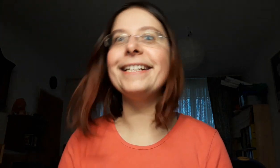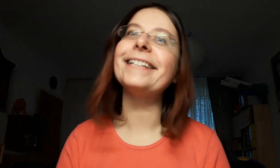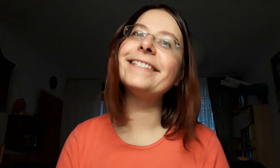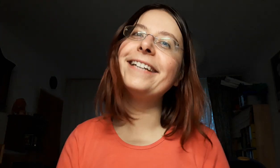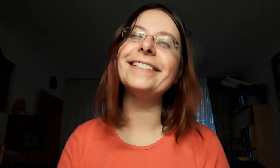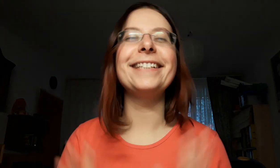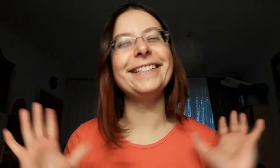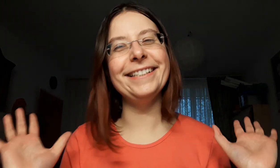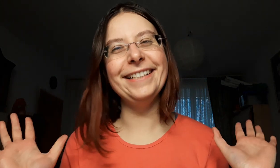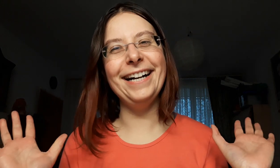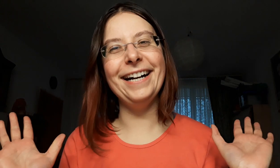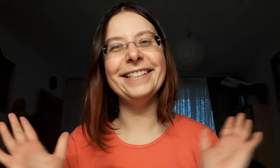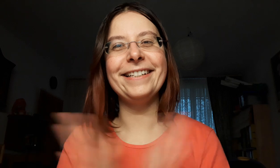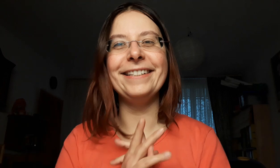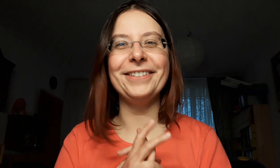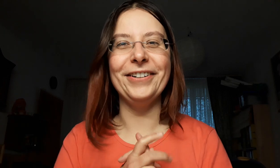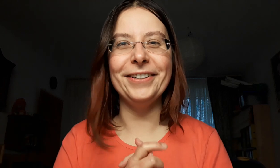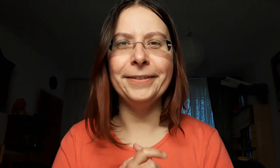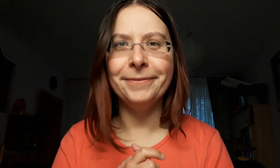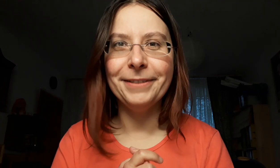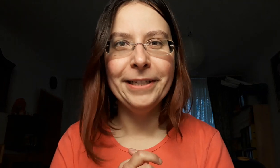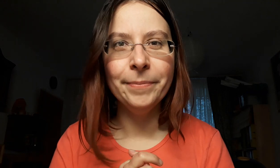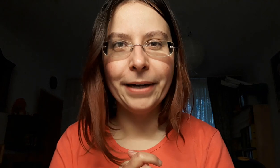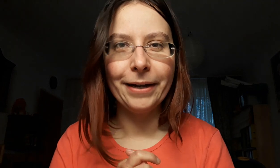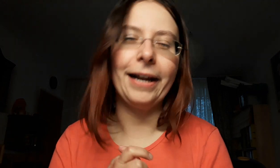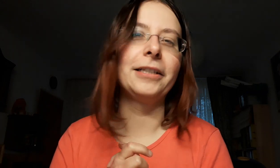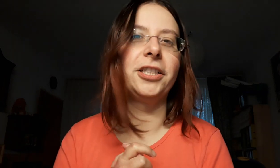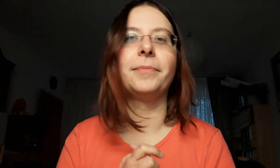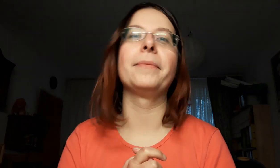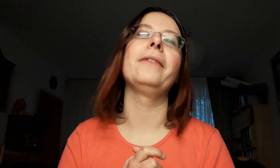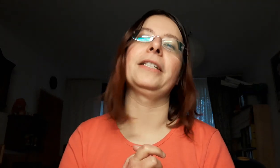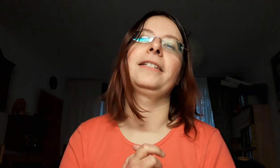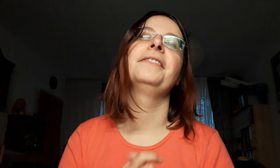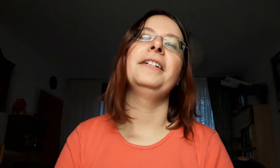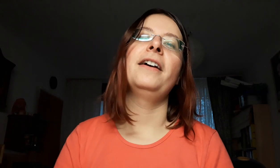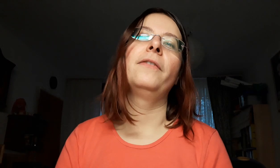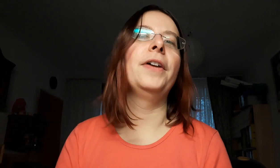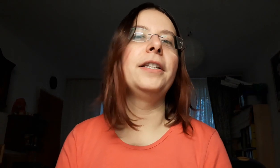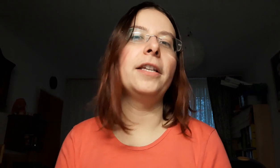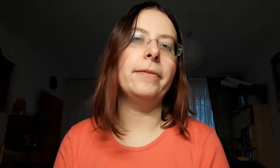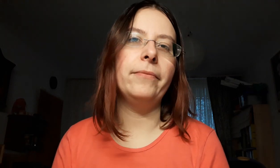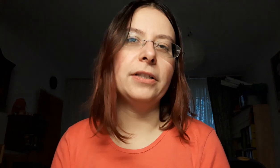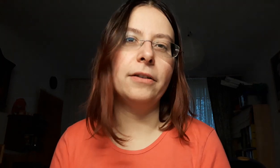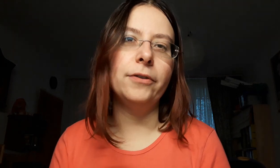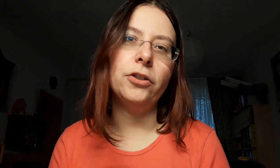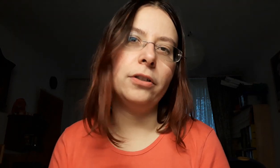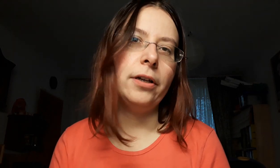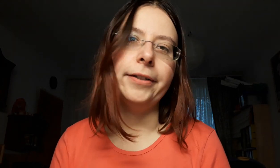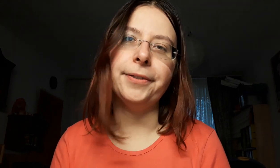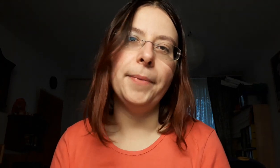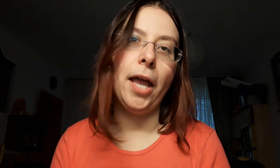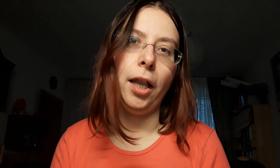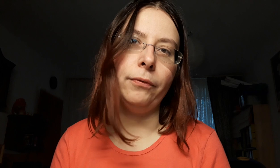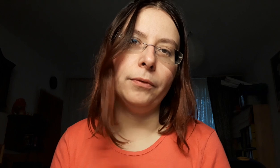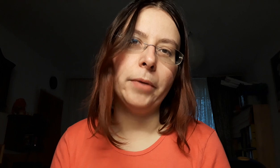Kannst du das? Kannst du? Ja, ich kann doch. Immer kann ich immer mal was. Wenn was gewünscht ist, kann ich immer helfen.